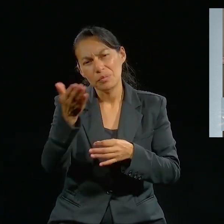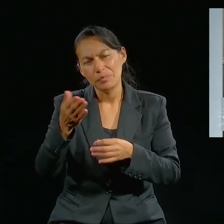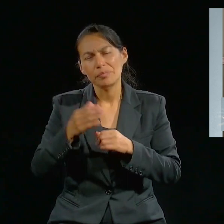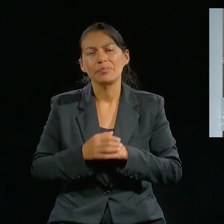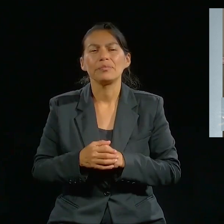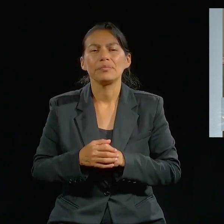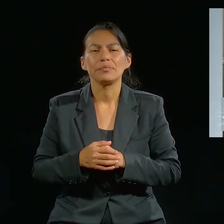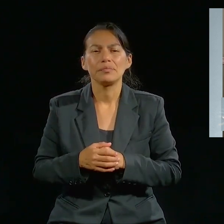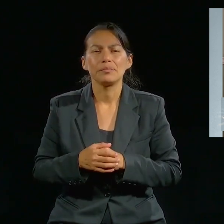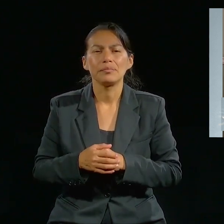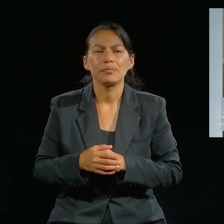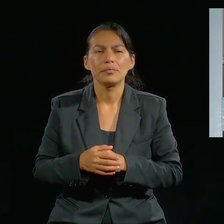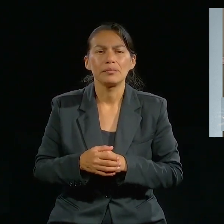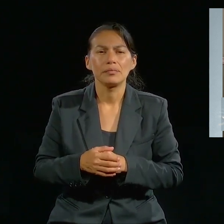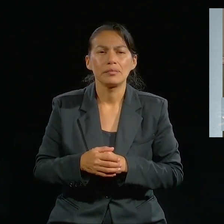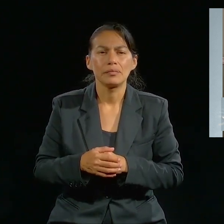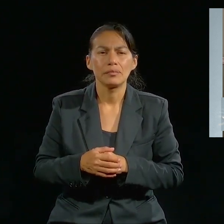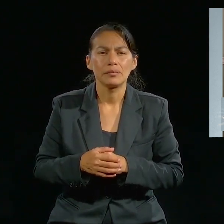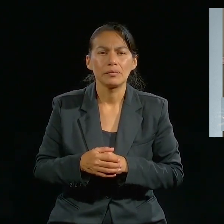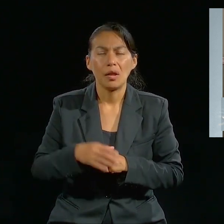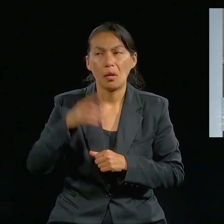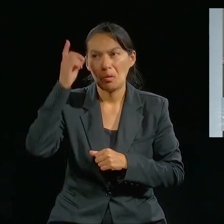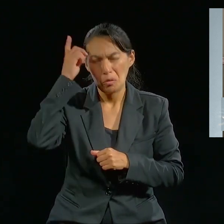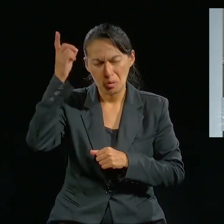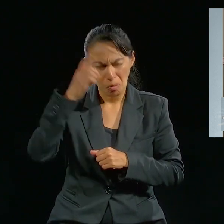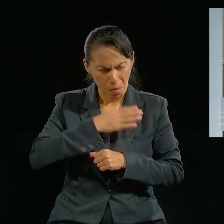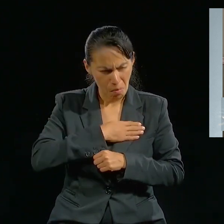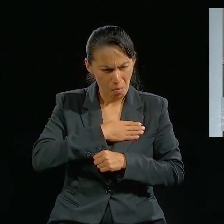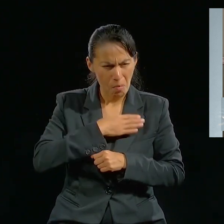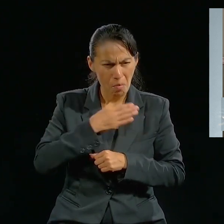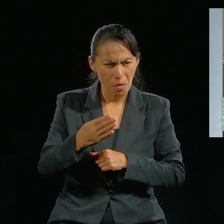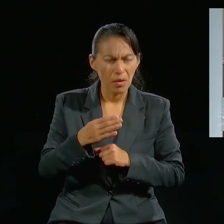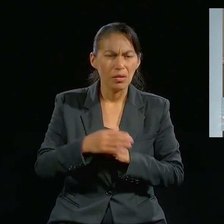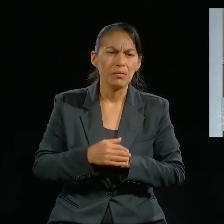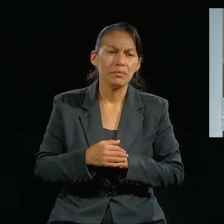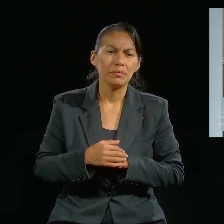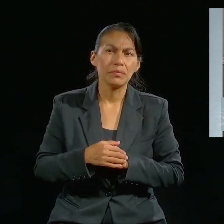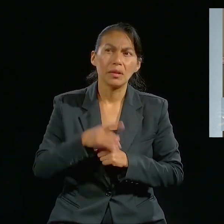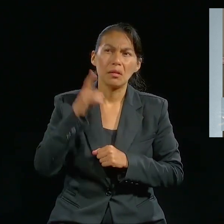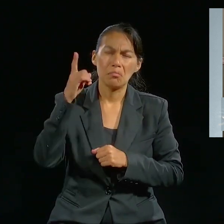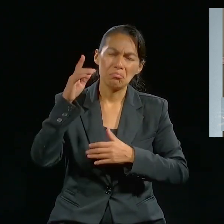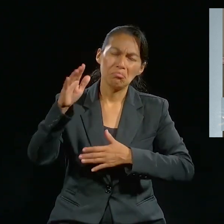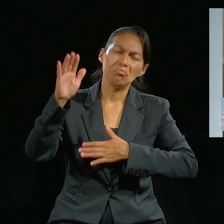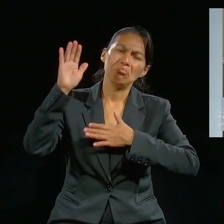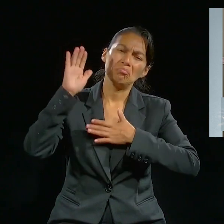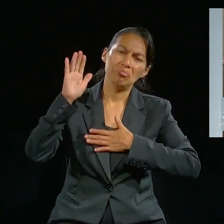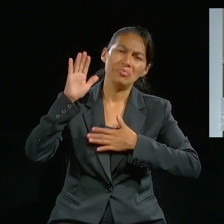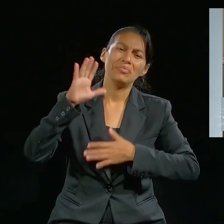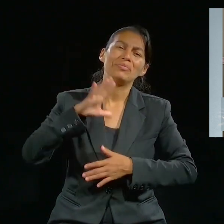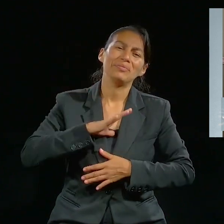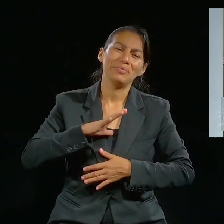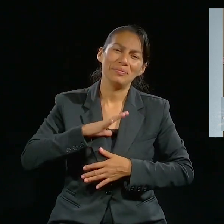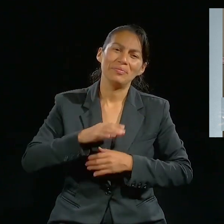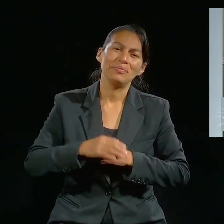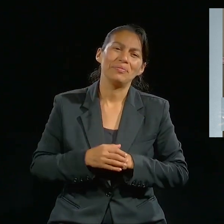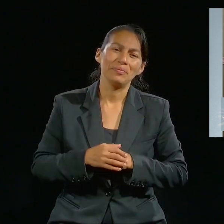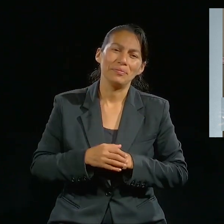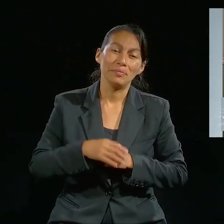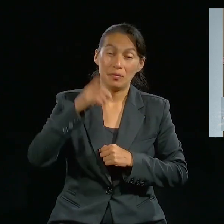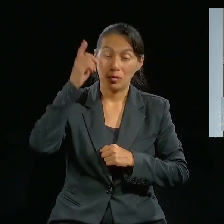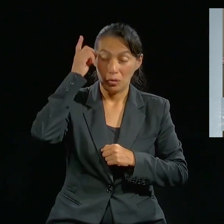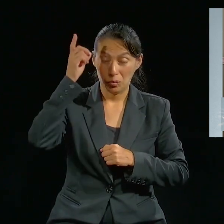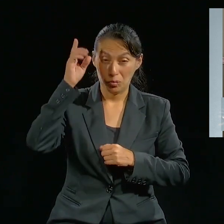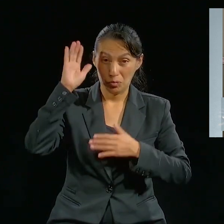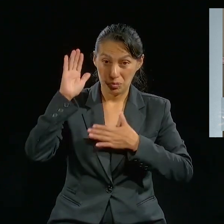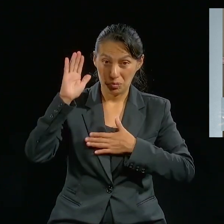gloria dios es bueno y tiene grandes promesas y Dios sabe